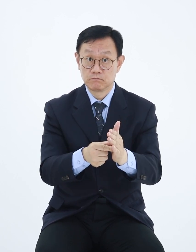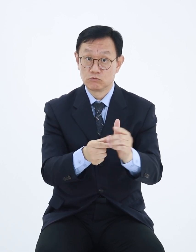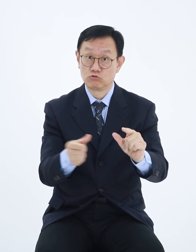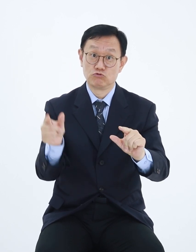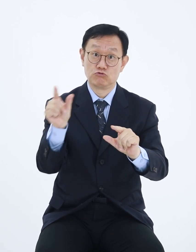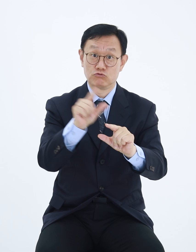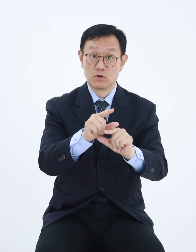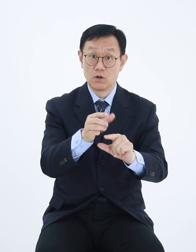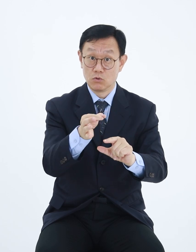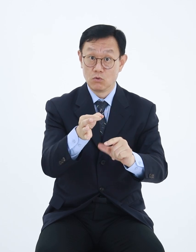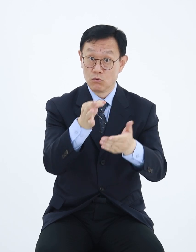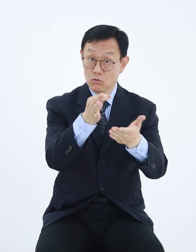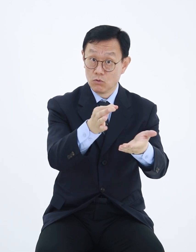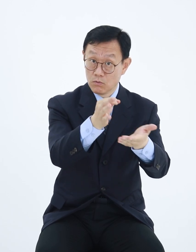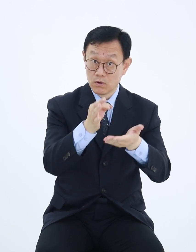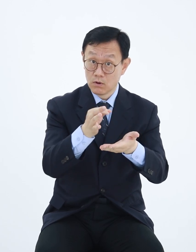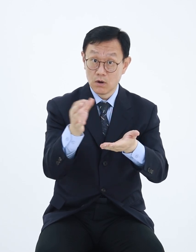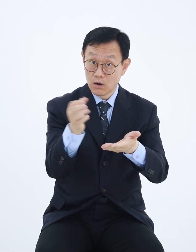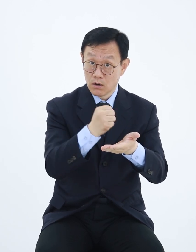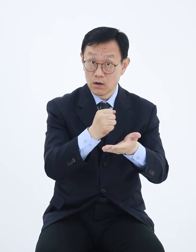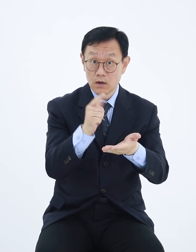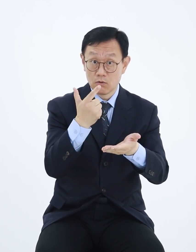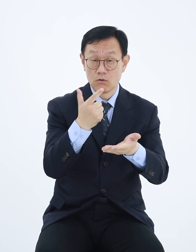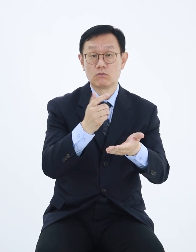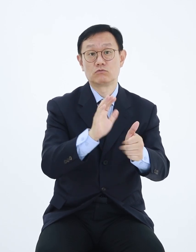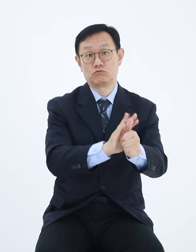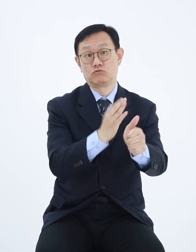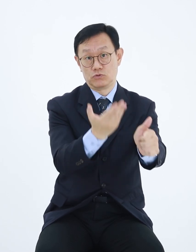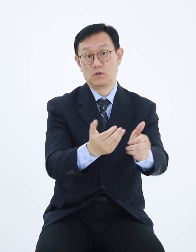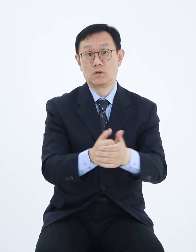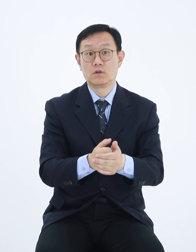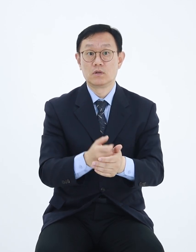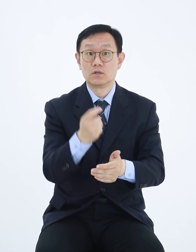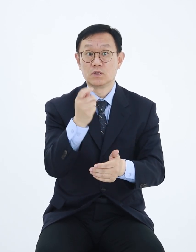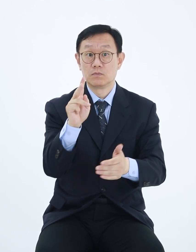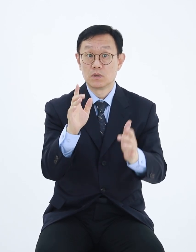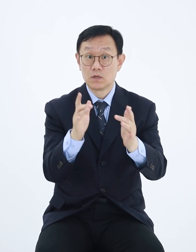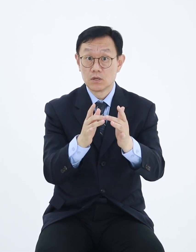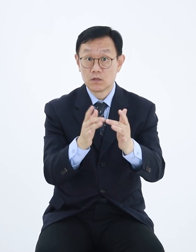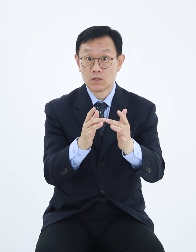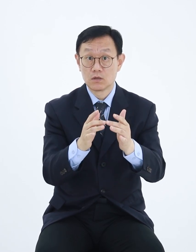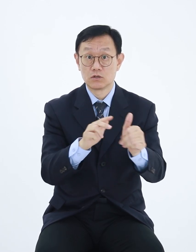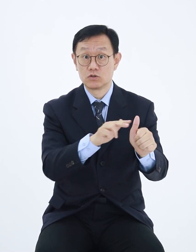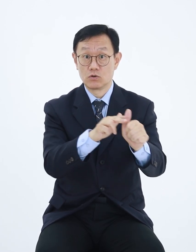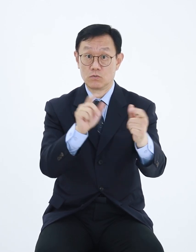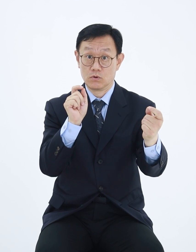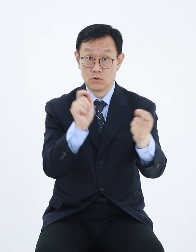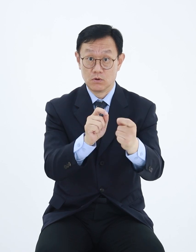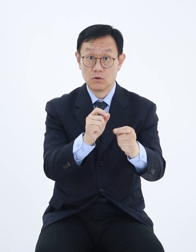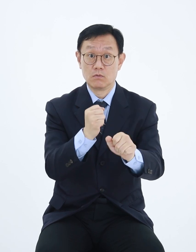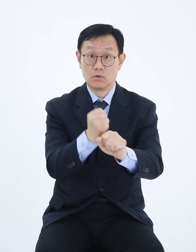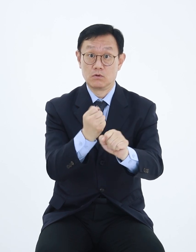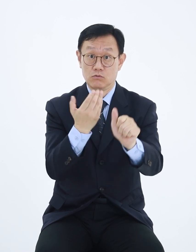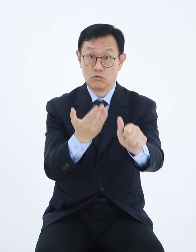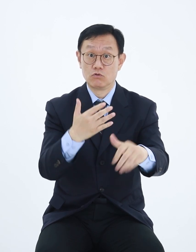없이 제공해야 한다. 인터넷 및 언론 매체가 장애인에게 접근 가능하도록 장려하며 수어의 사용을